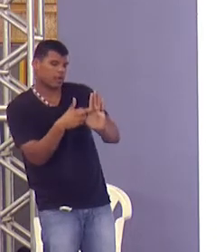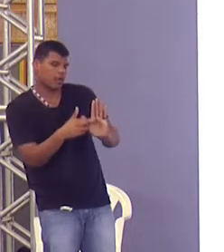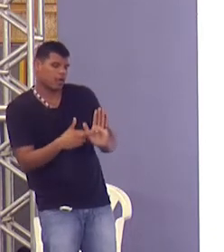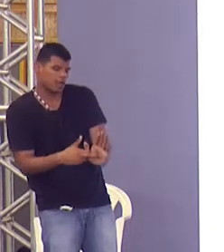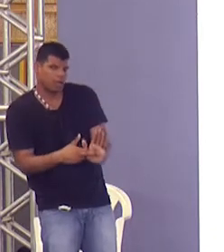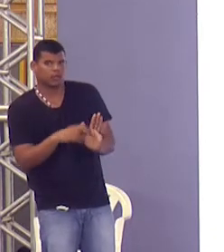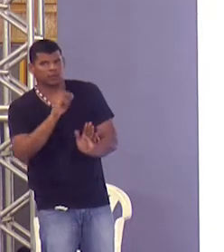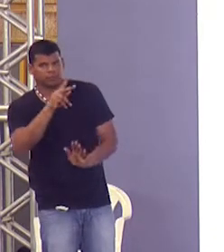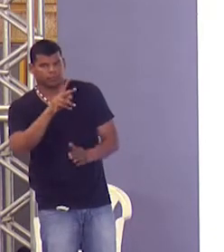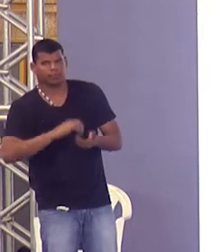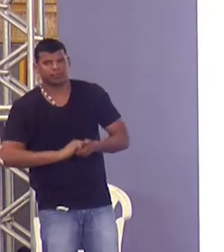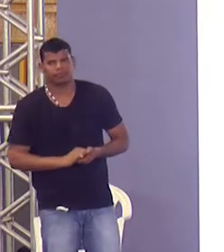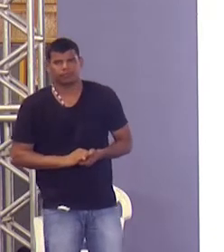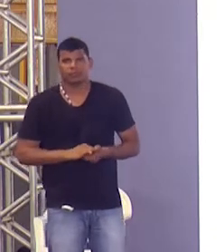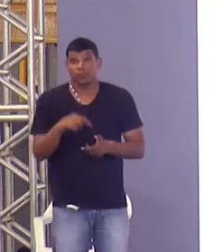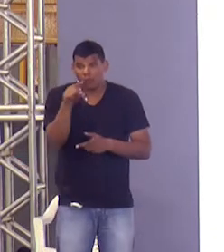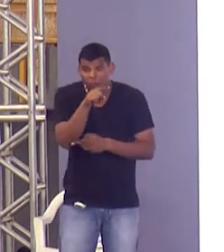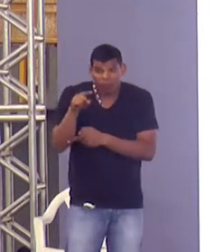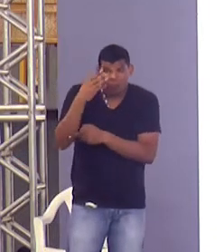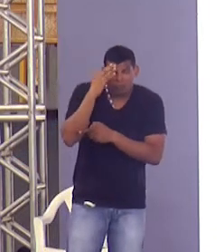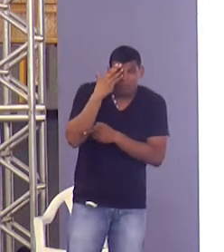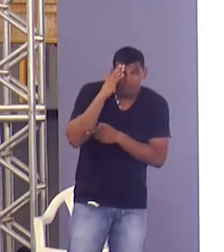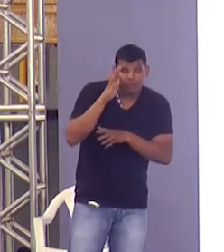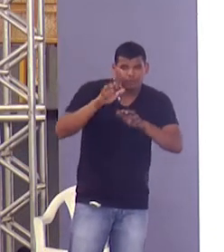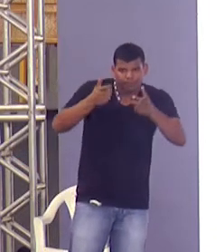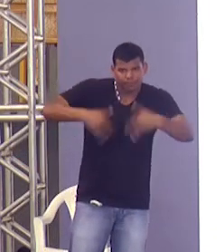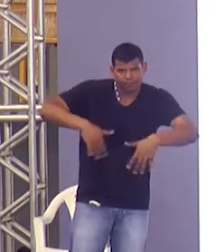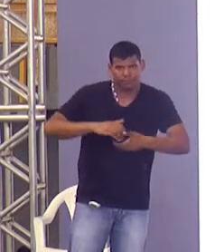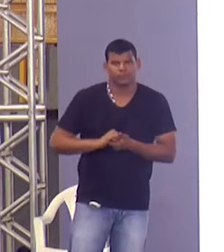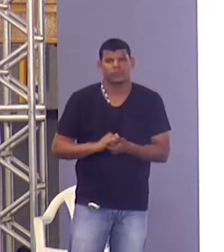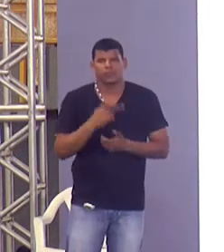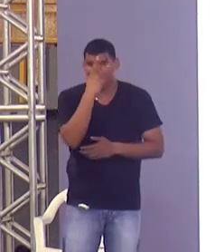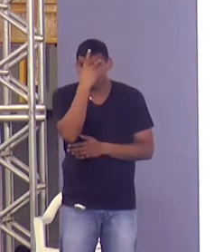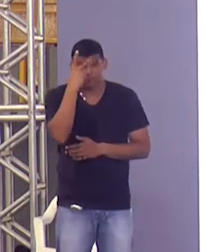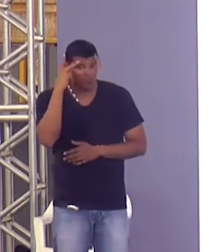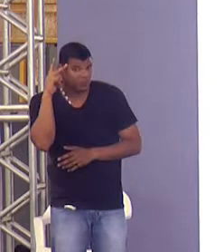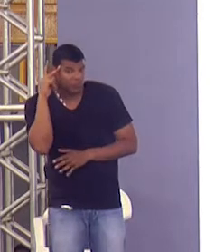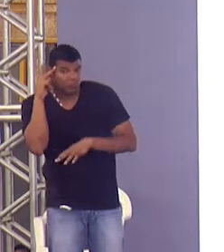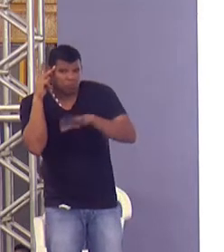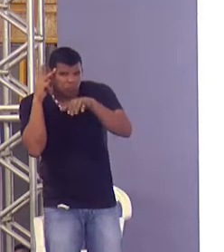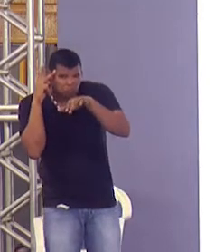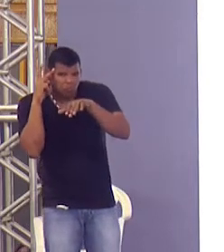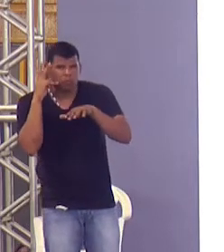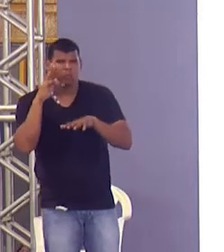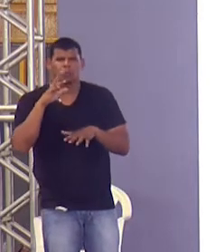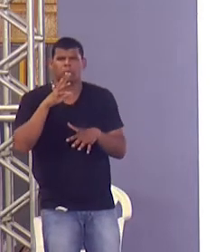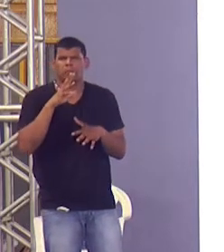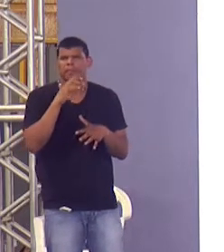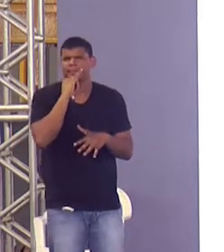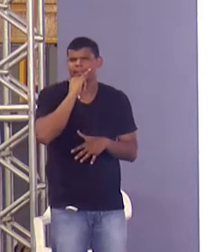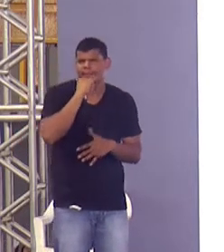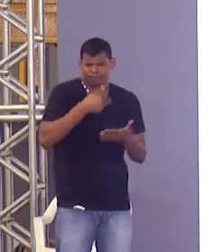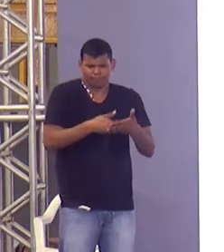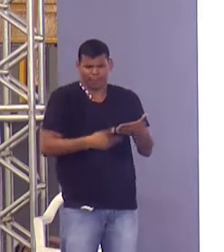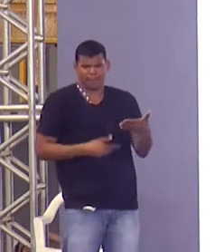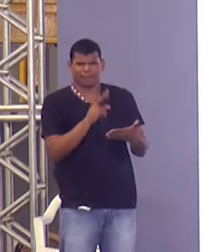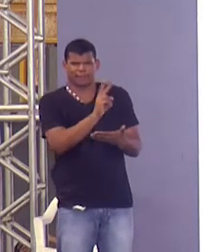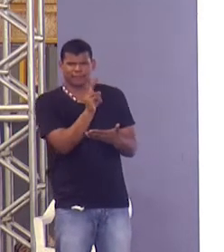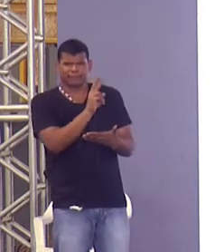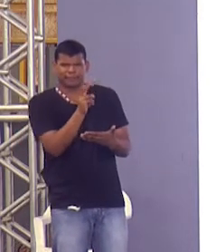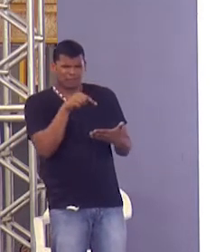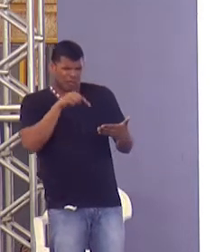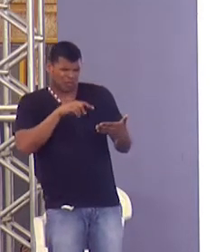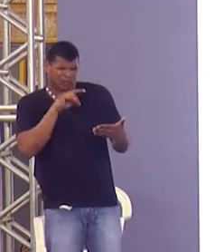operação. Entenda uma coisa, todo mundo, tá? As pessoas pensam que na prova do vestibular só cai